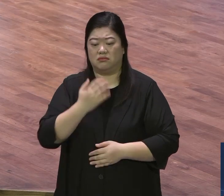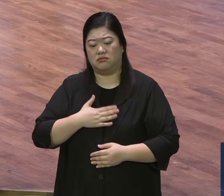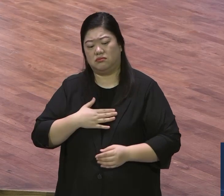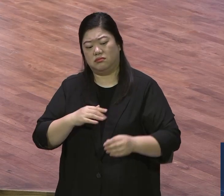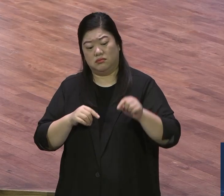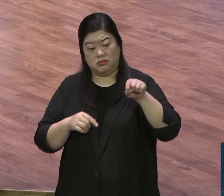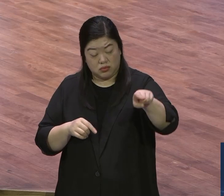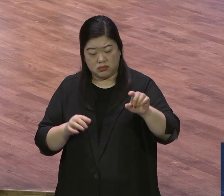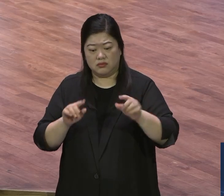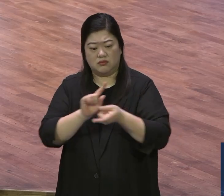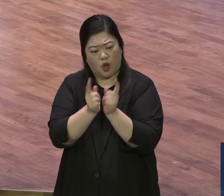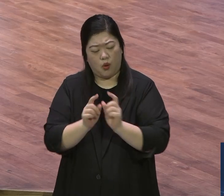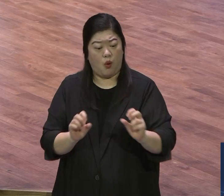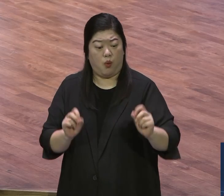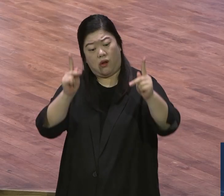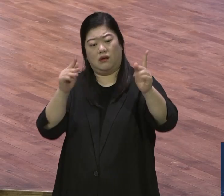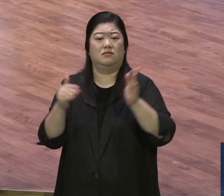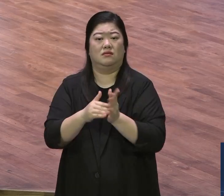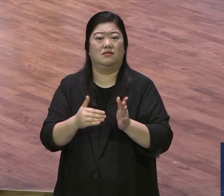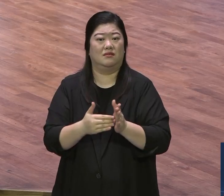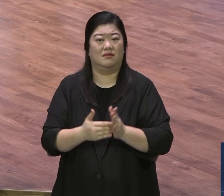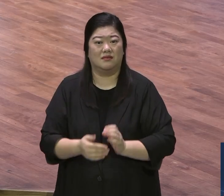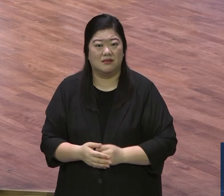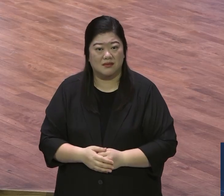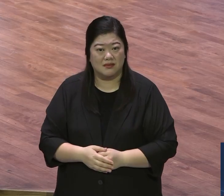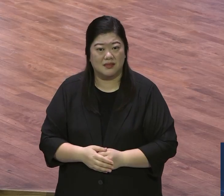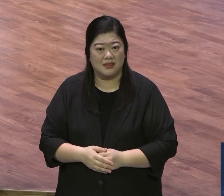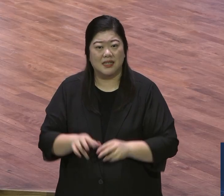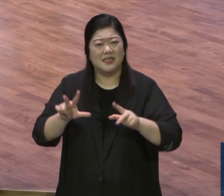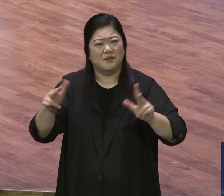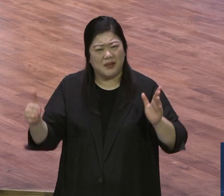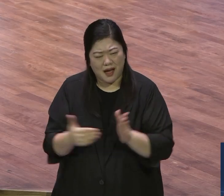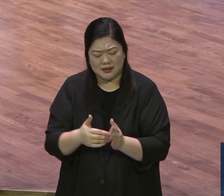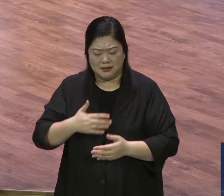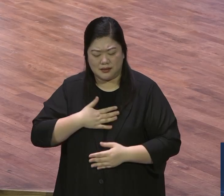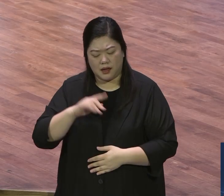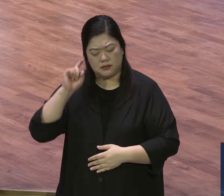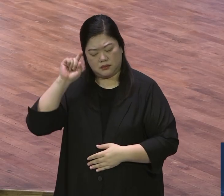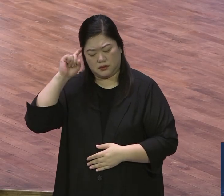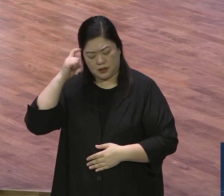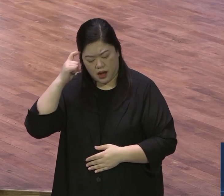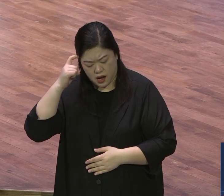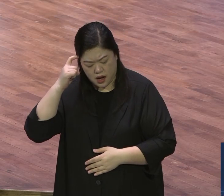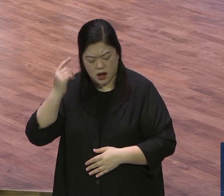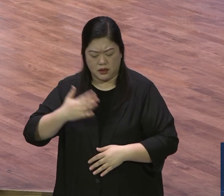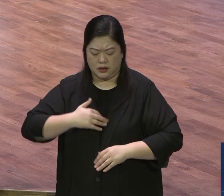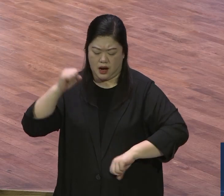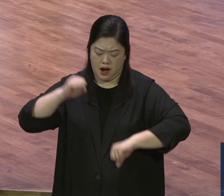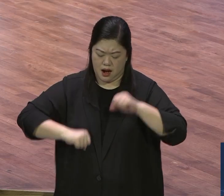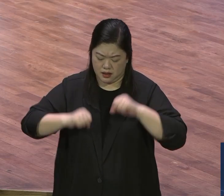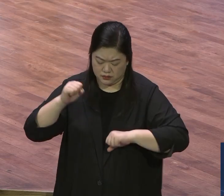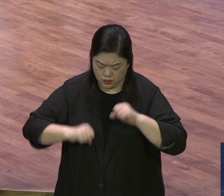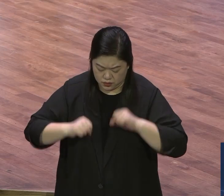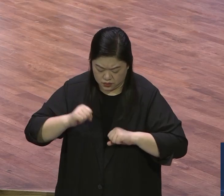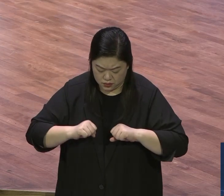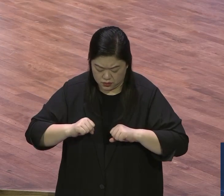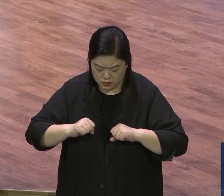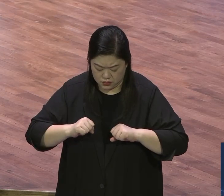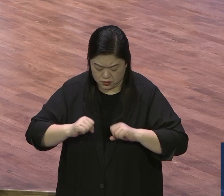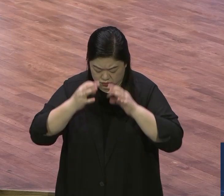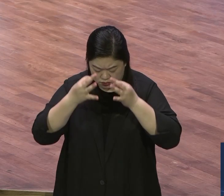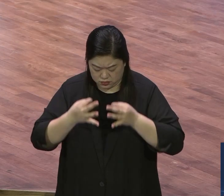지금까지 내가 가졌던 인생과 가치관 가치관 이것이 하나님의 말씀에 합당하지 않다고 하면